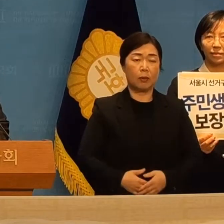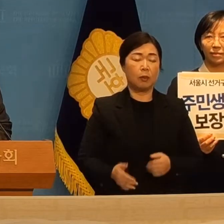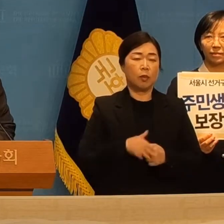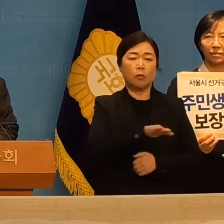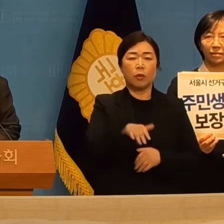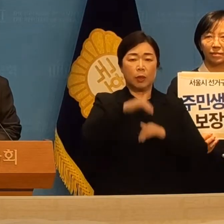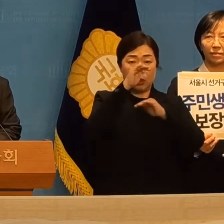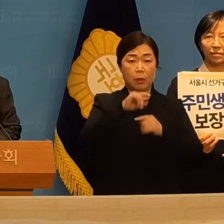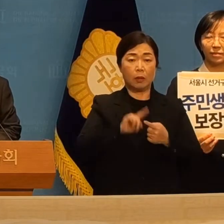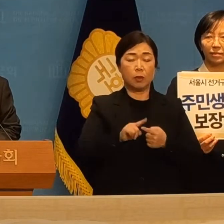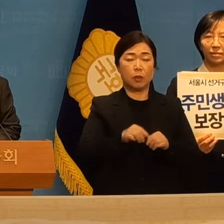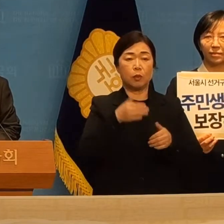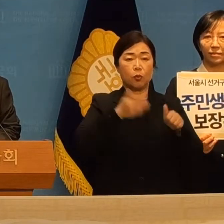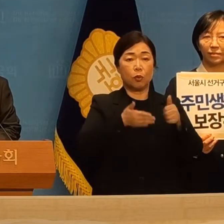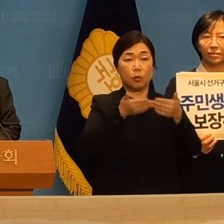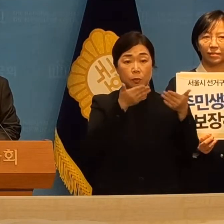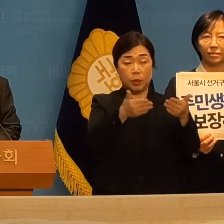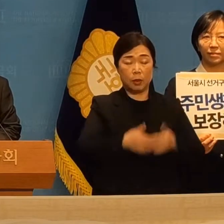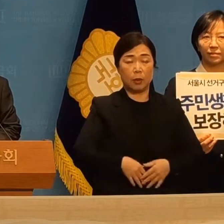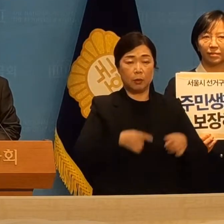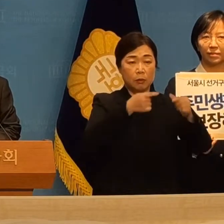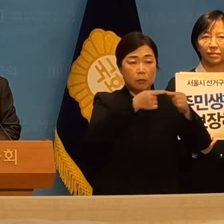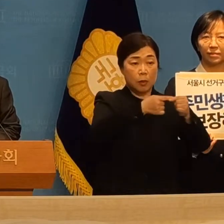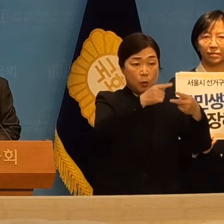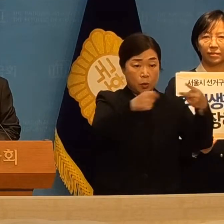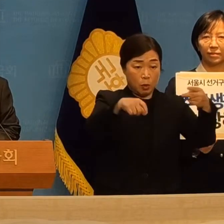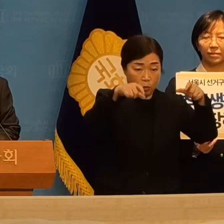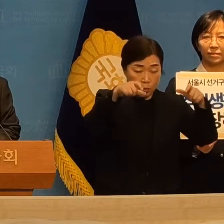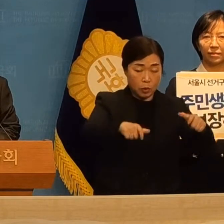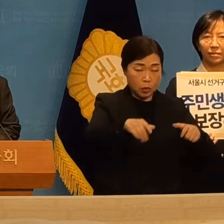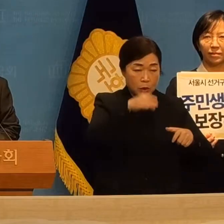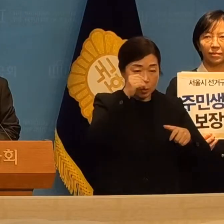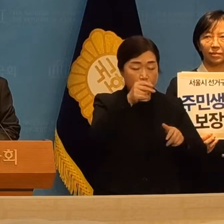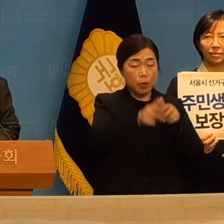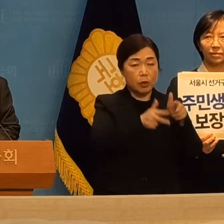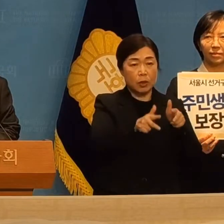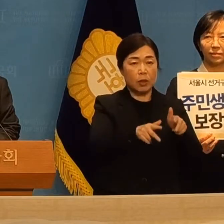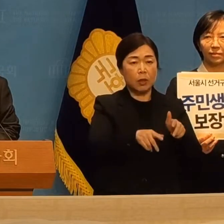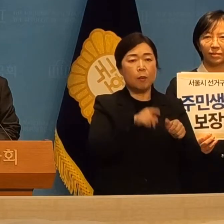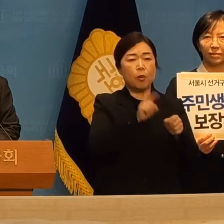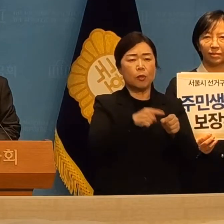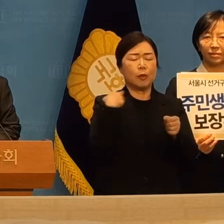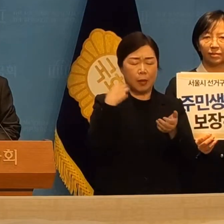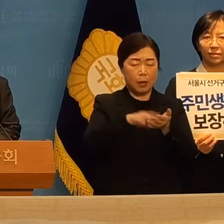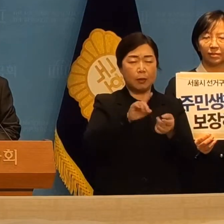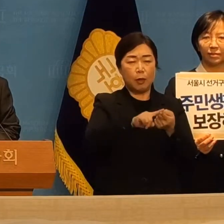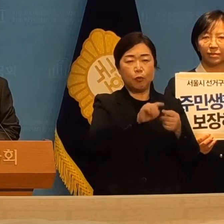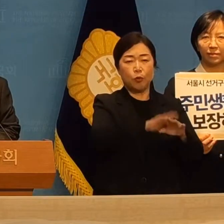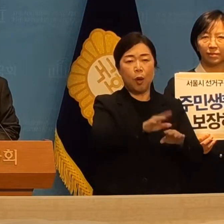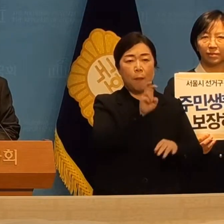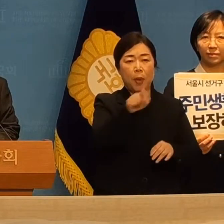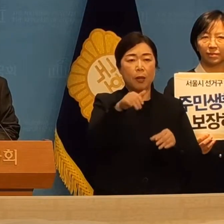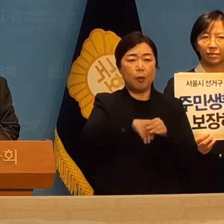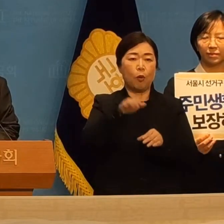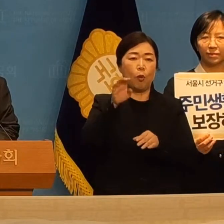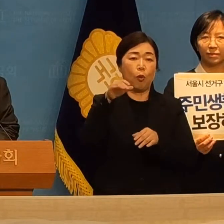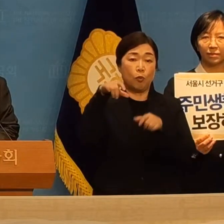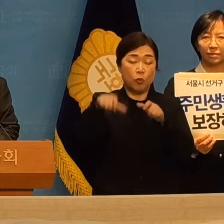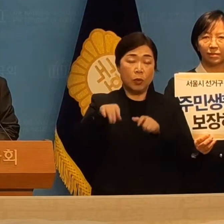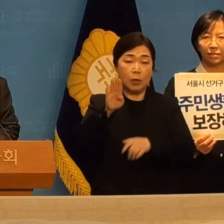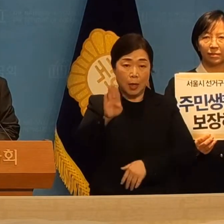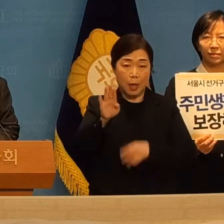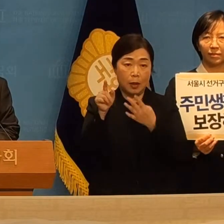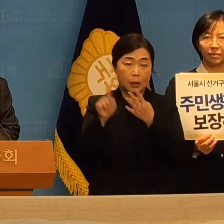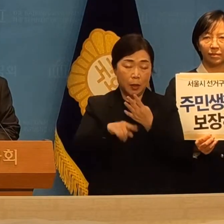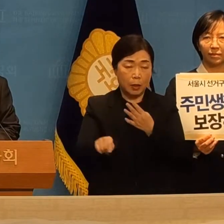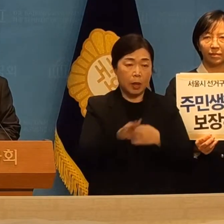요구합니다. 첫째, 동대문구의 중대선거구 시범 실시의 취지를 살려 마선거구 4인, 바선거구